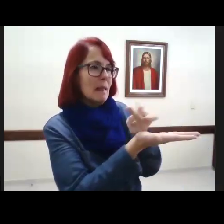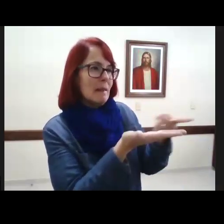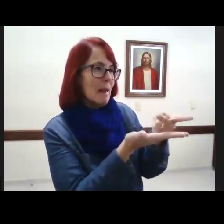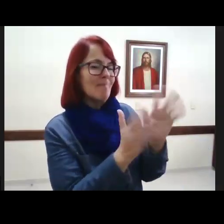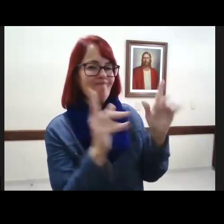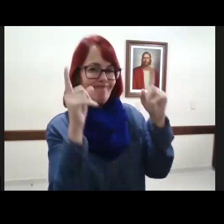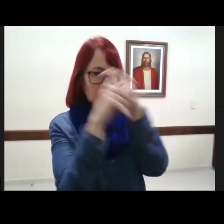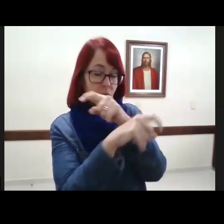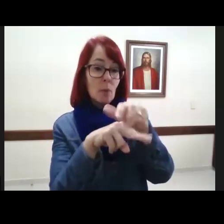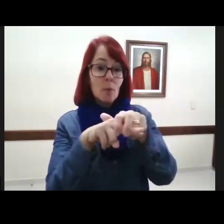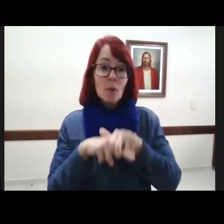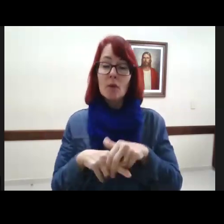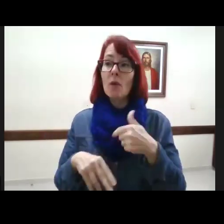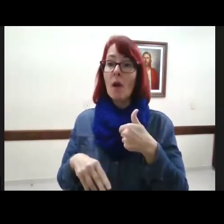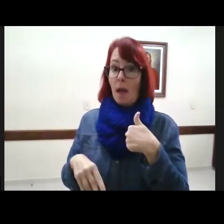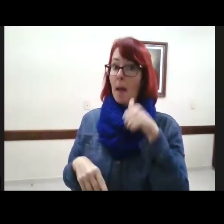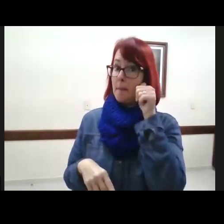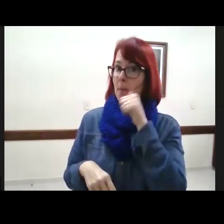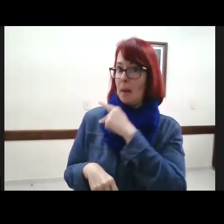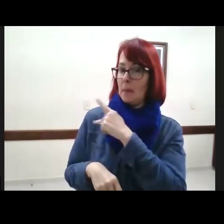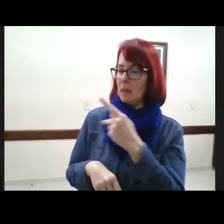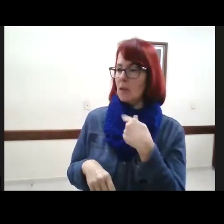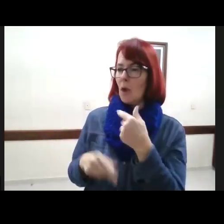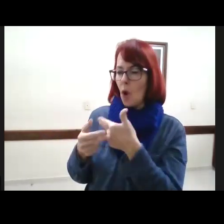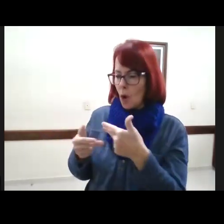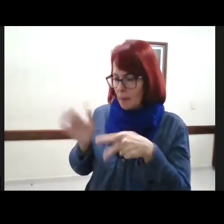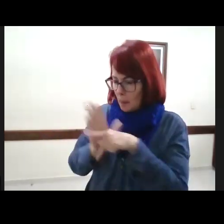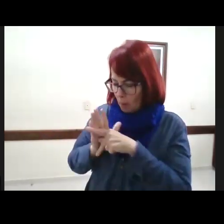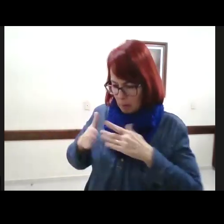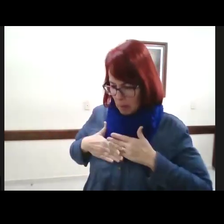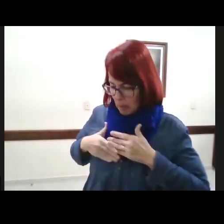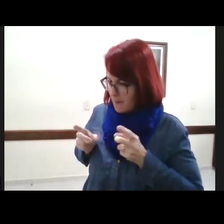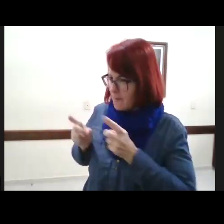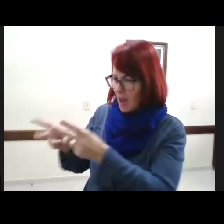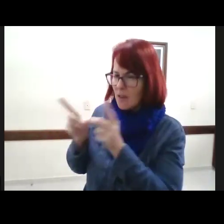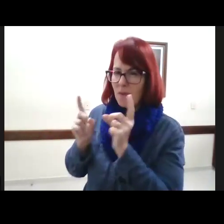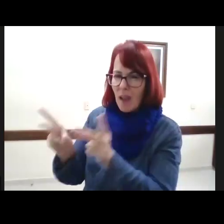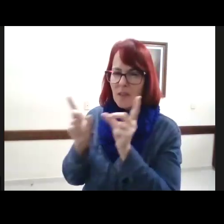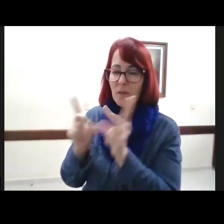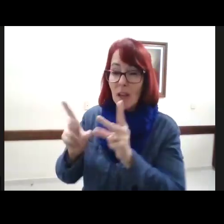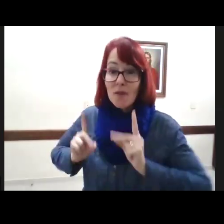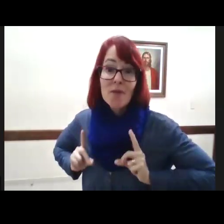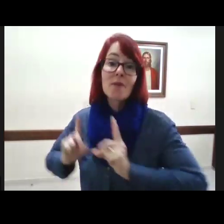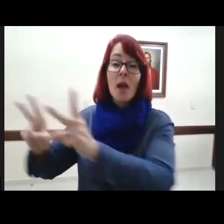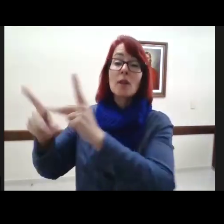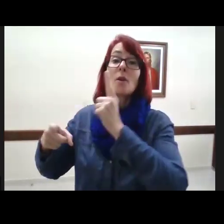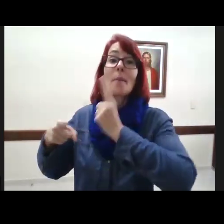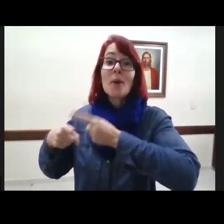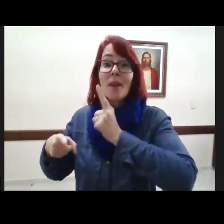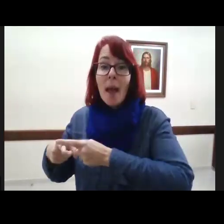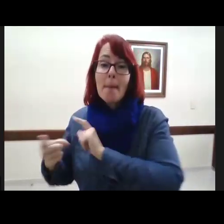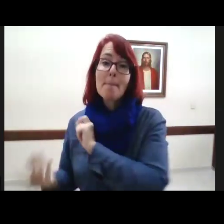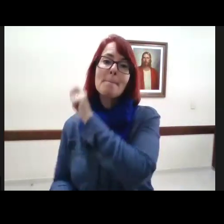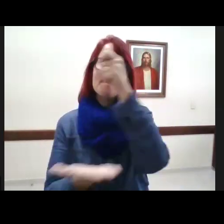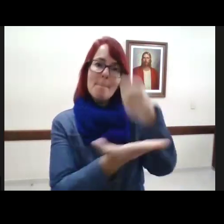vendeu suas propriedades, ela vendeu inúmeros bens que ela tinha e ela contratou artistas